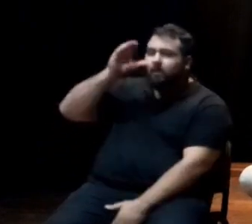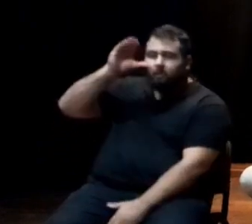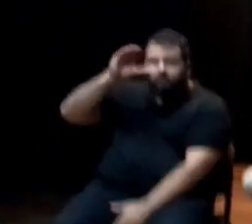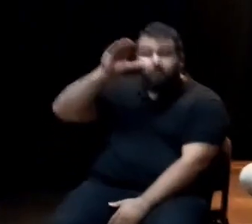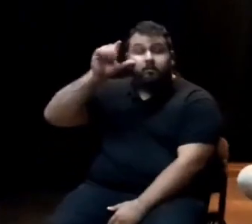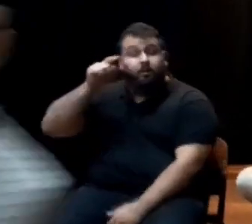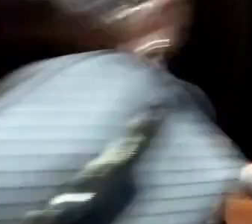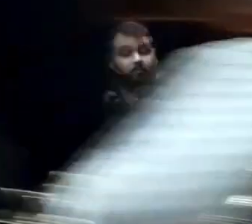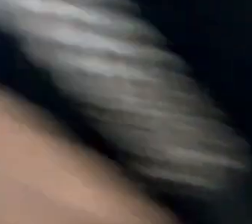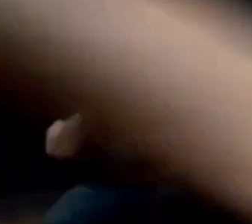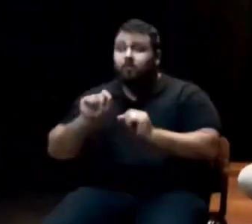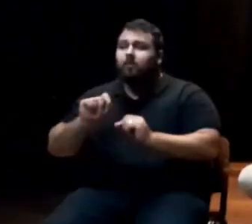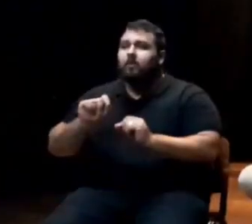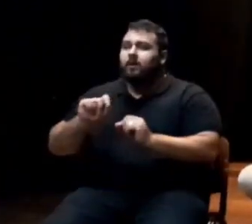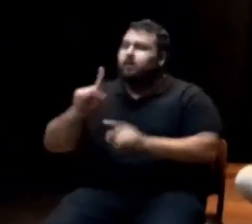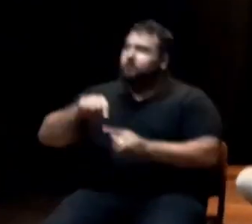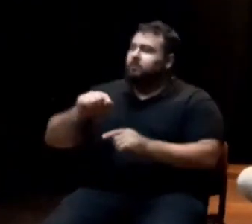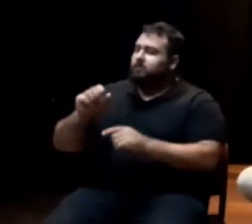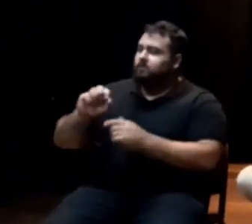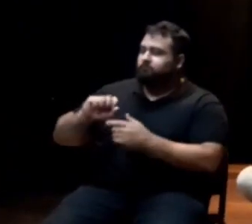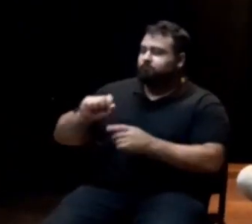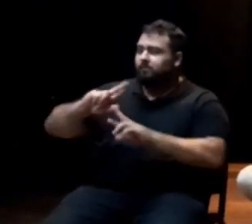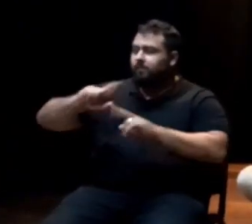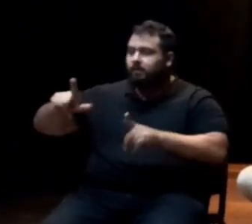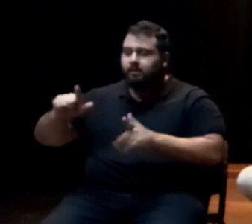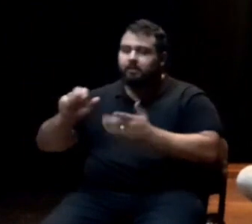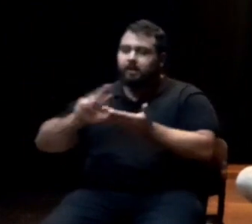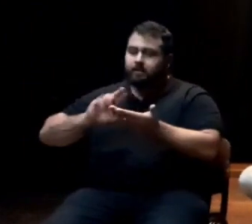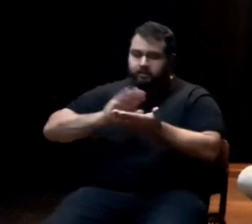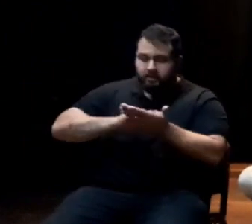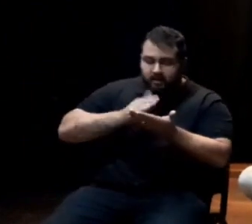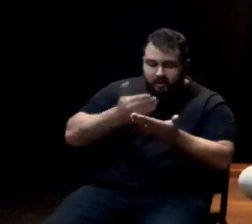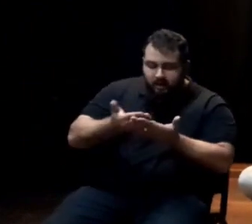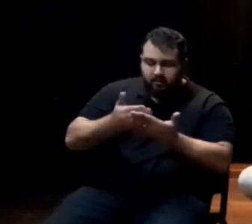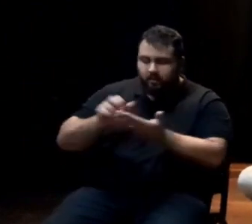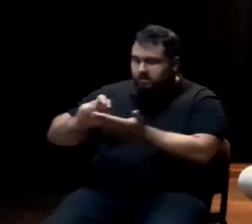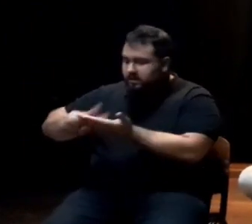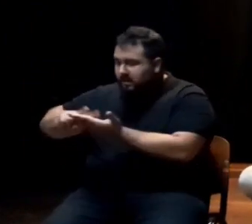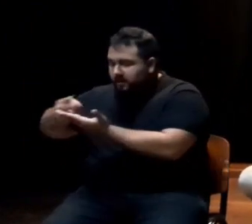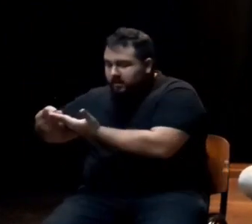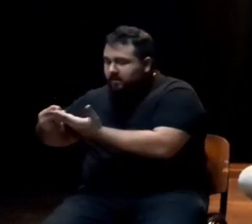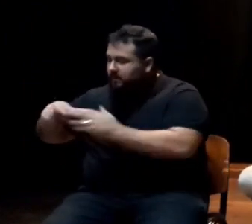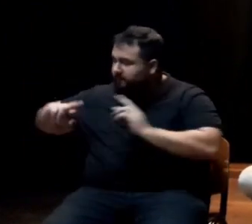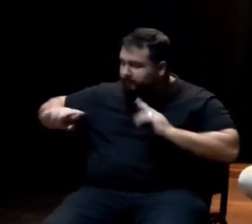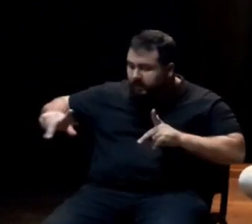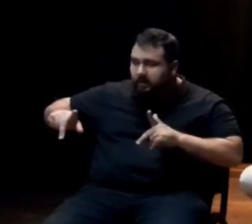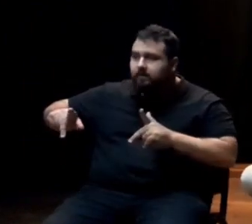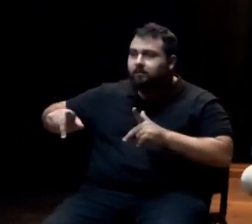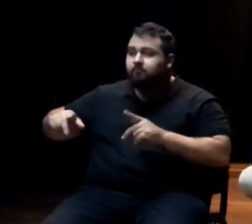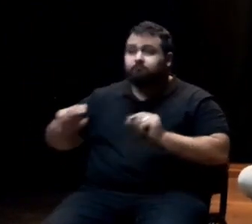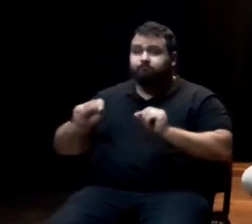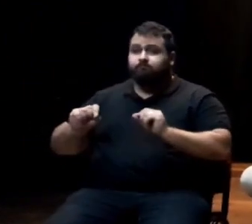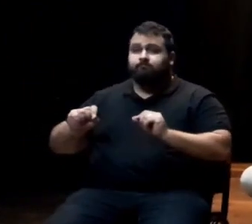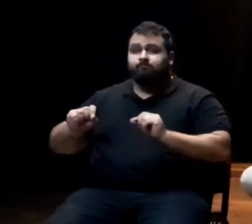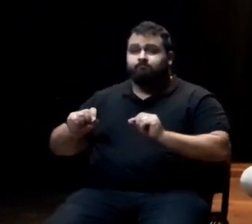é o seguinte, qual é a diferença entre a tradução e a interpretação? Por que eu estou perguntando isso? Porque quando eu vejo